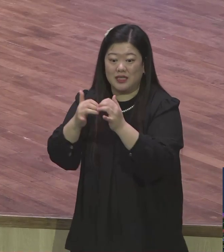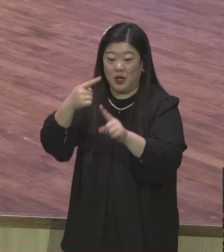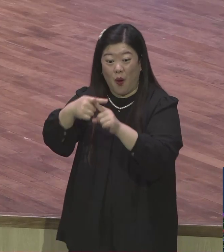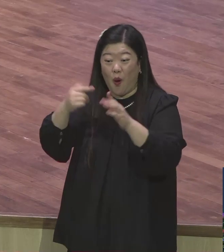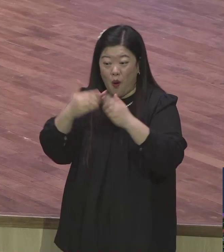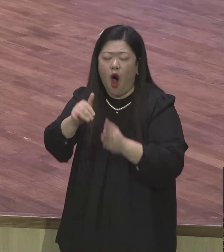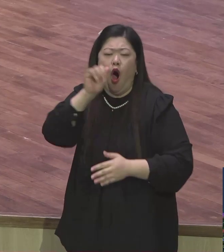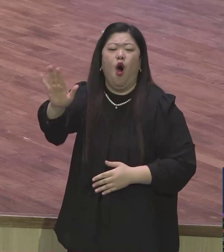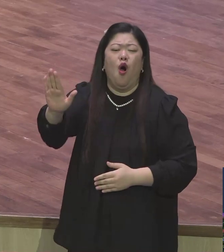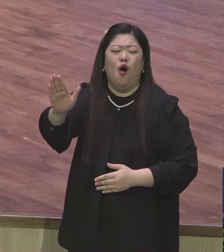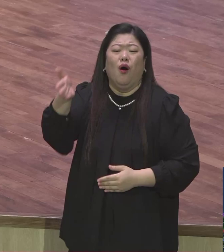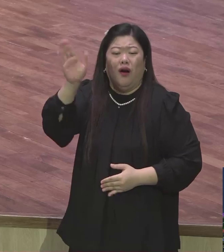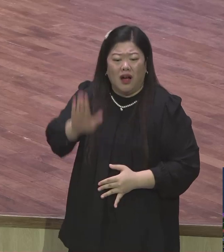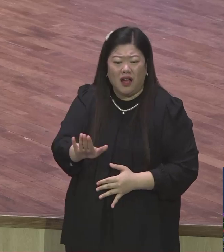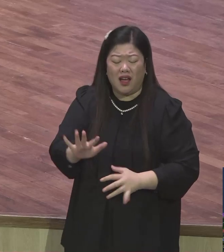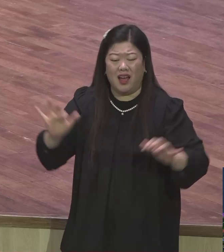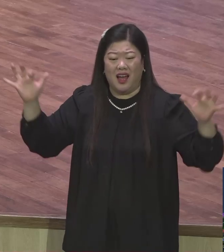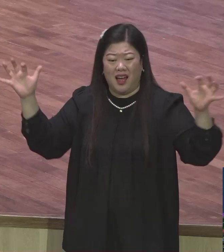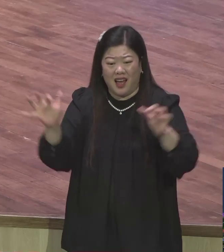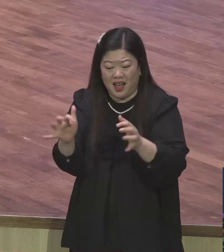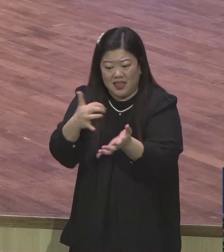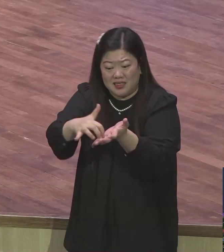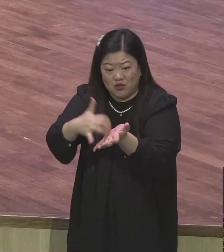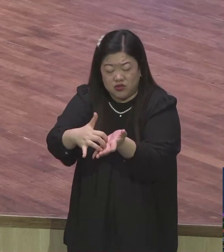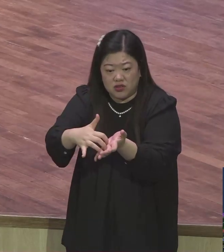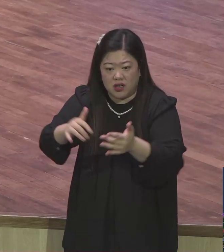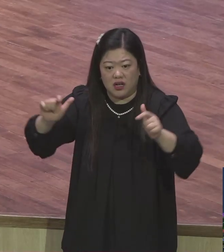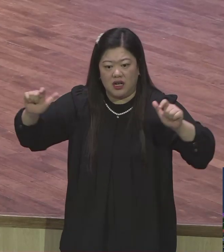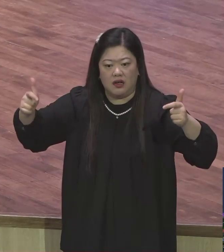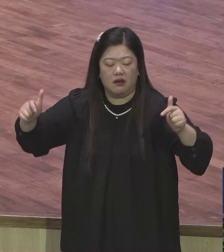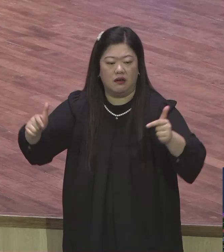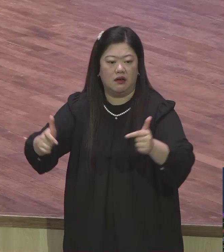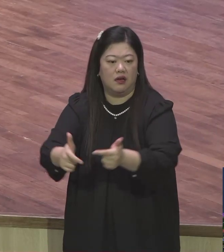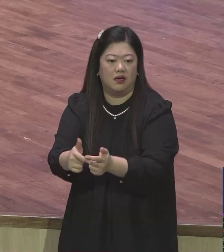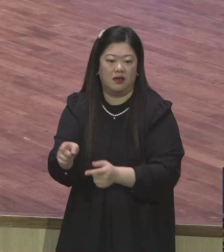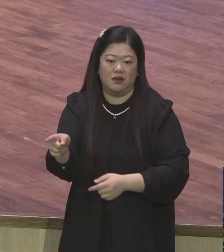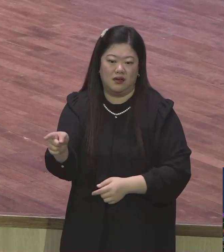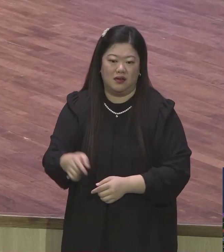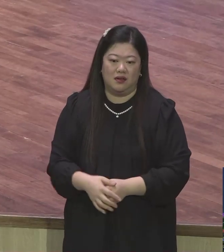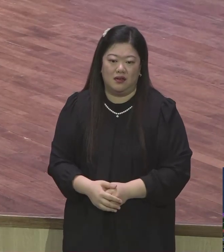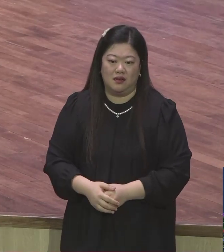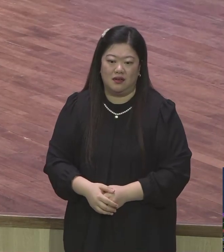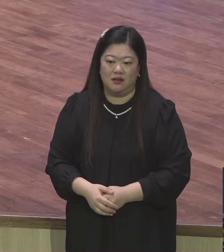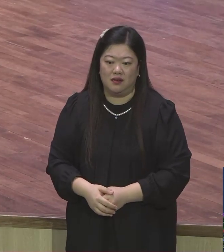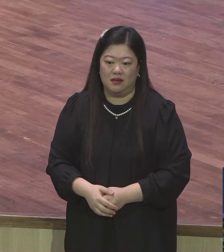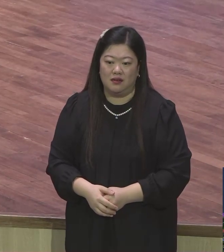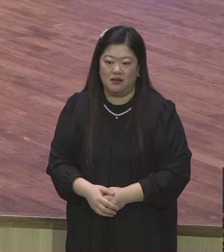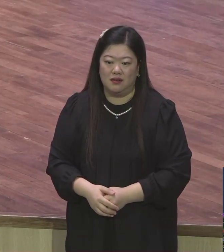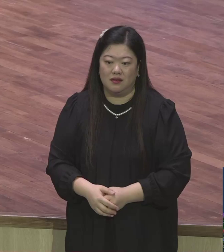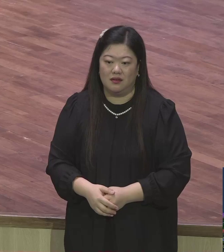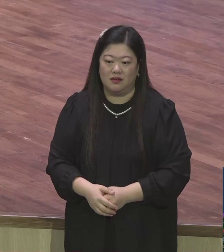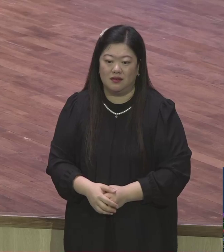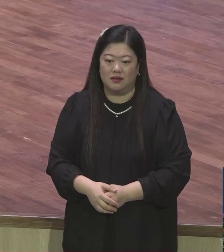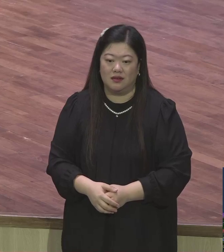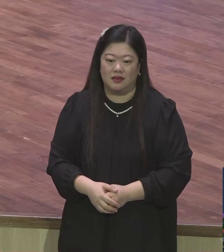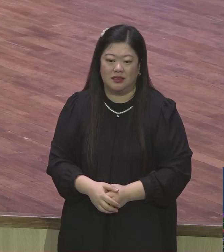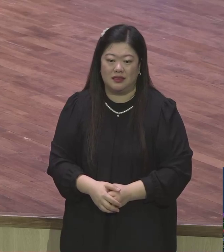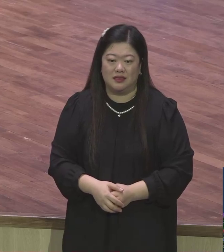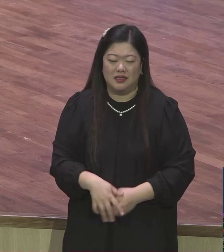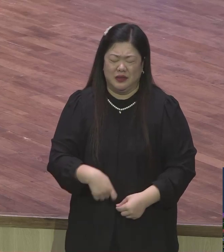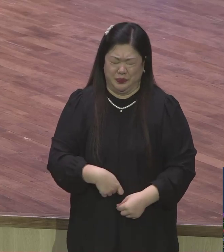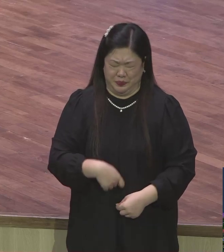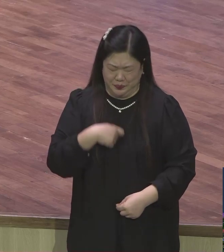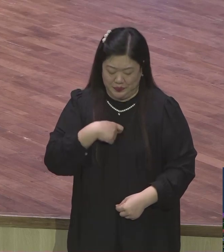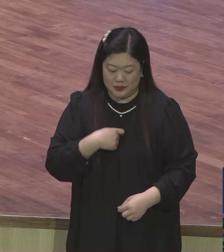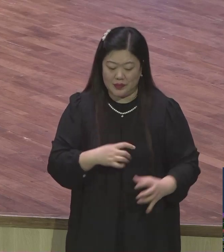돼집니다. 차단은 전략입니다. 자, 세상 문화를 다 지금 사단은 지배하고